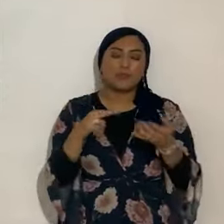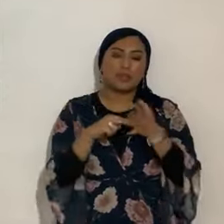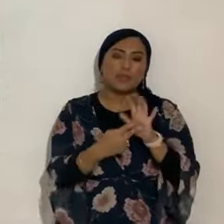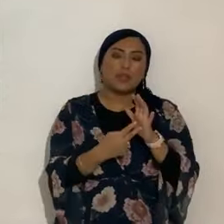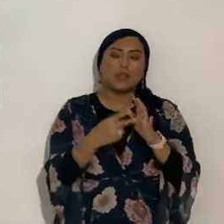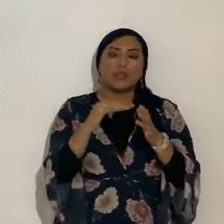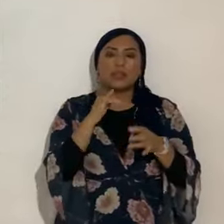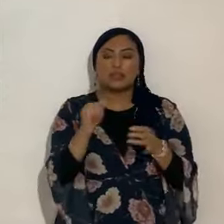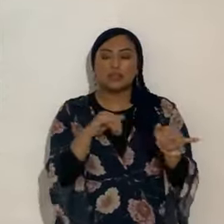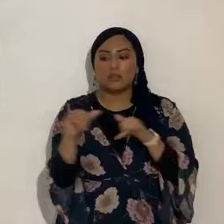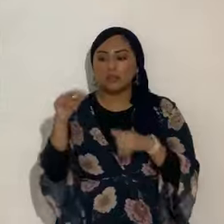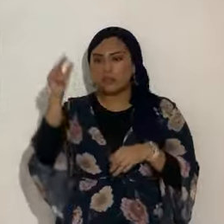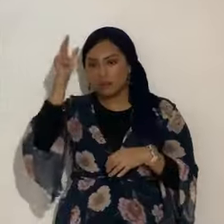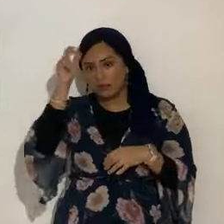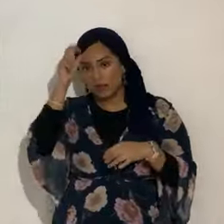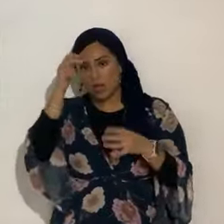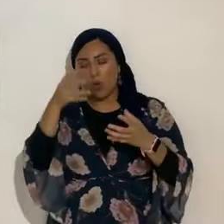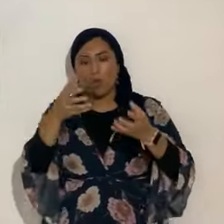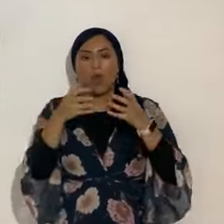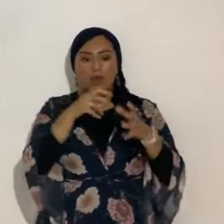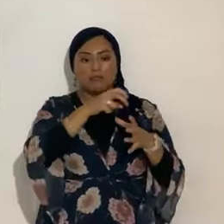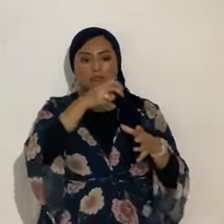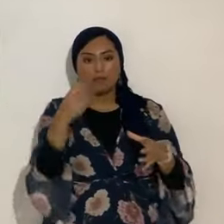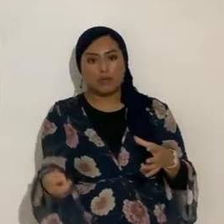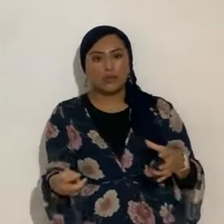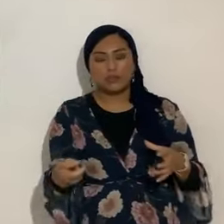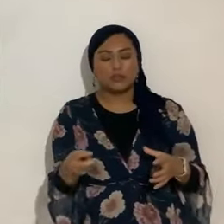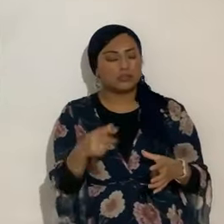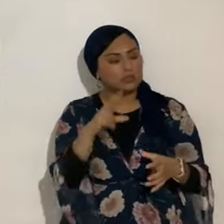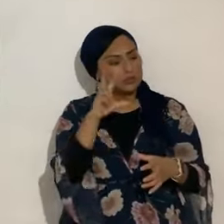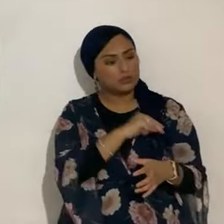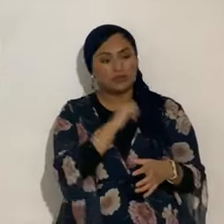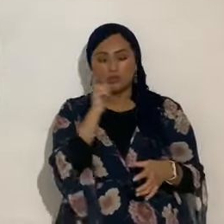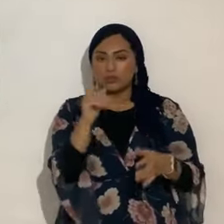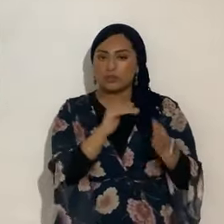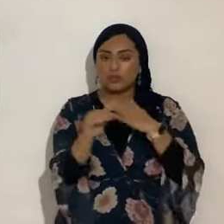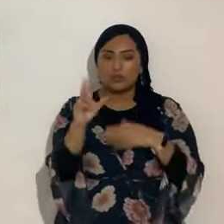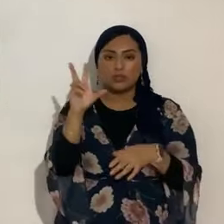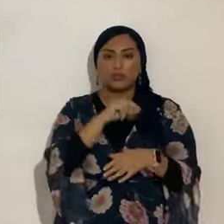que es el enemigo, que lo quiere tirar. No te dejes, hermano, hermana,